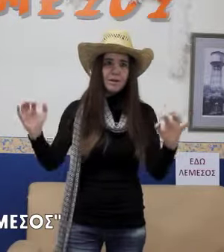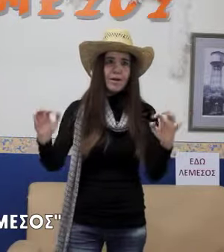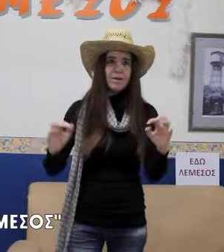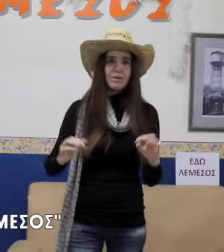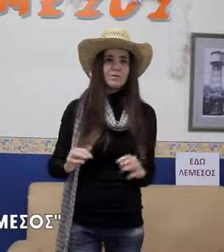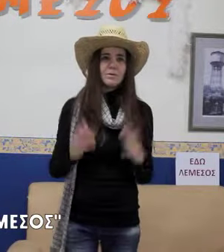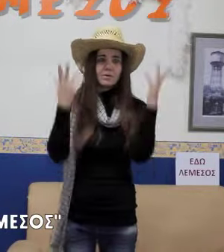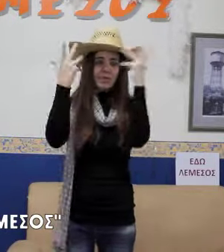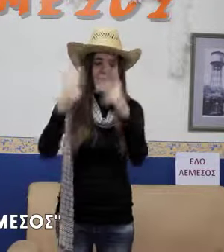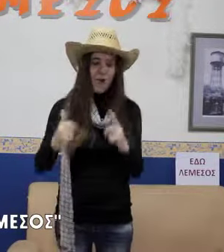θέατρο Ριάλτο